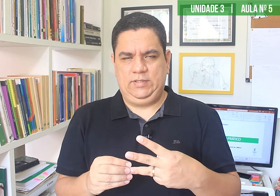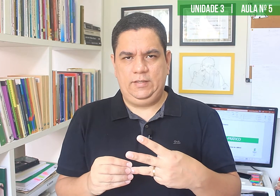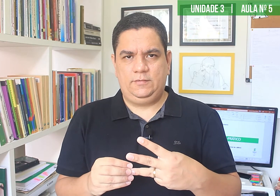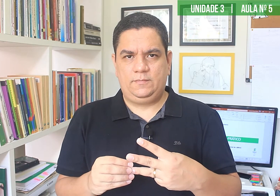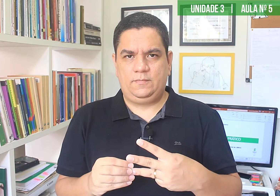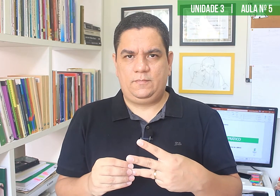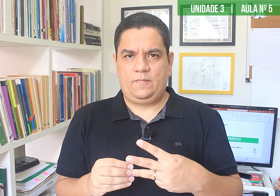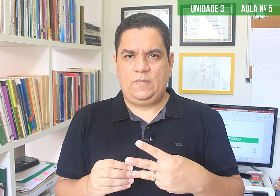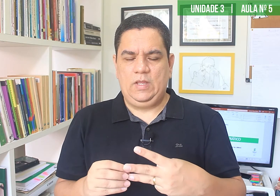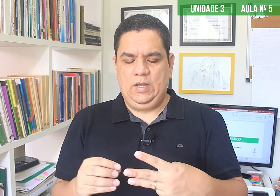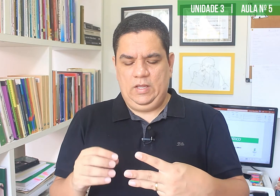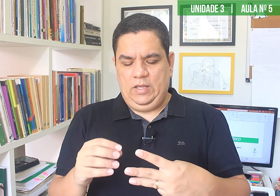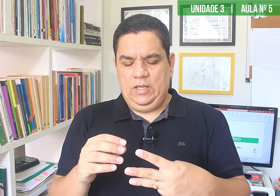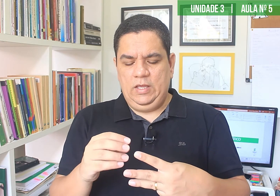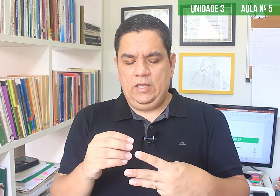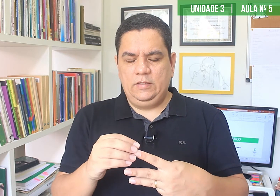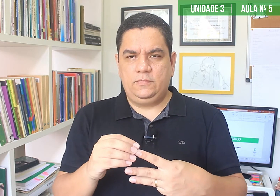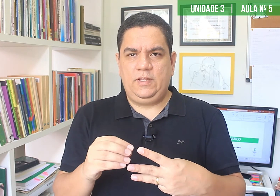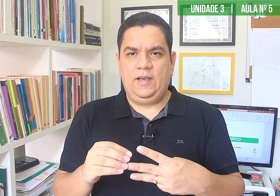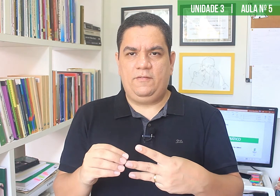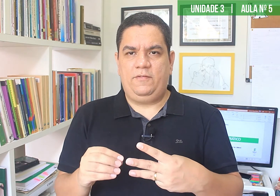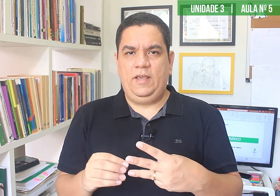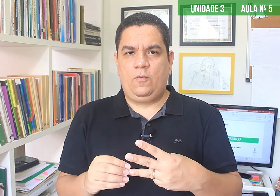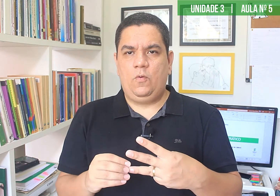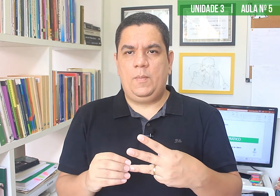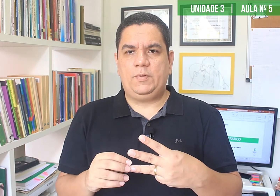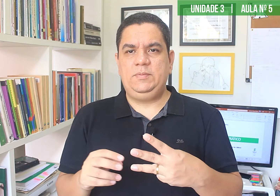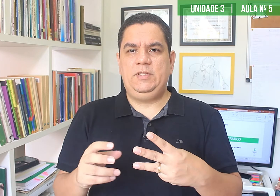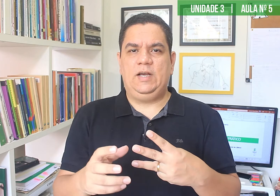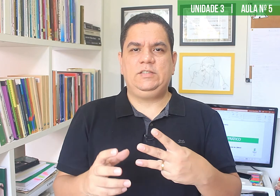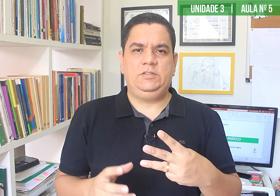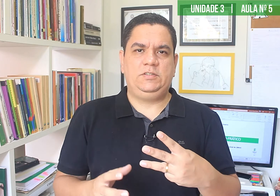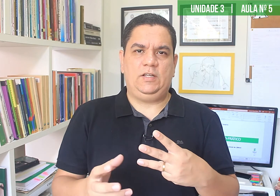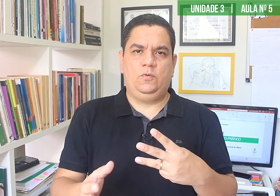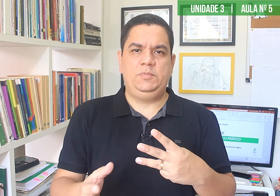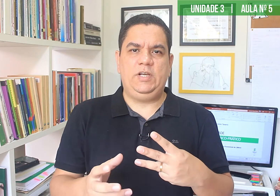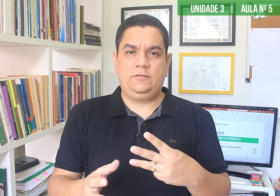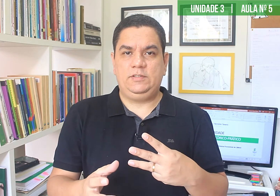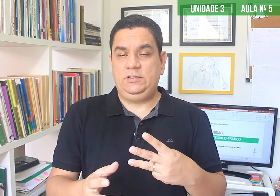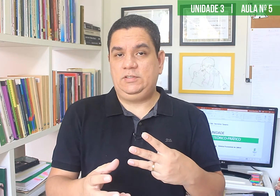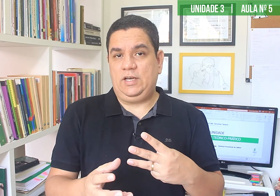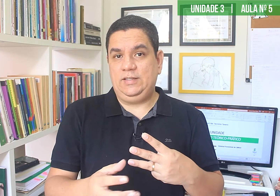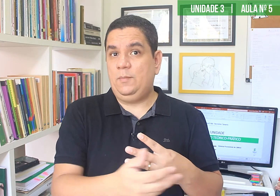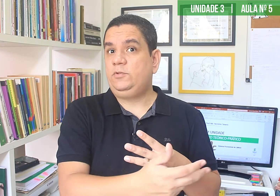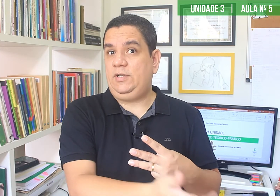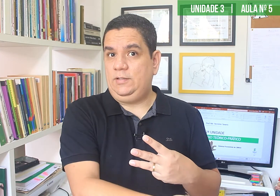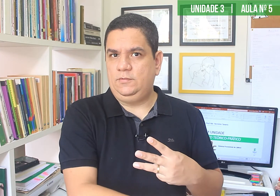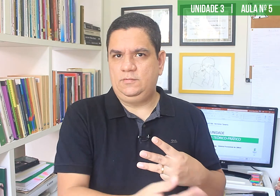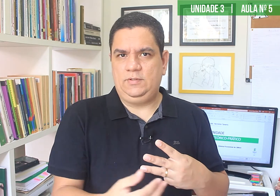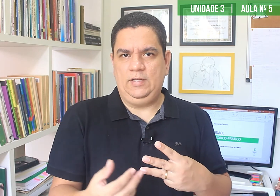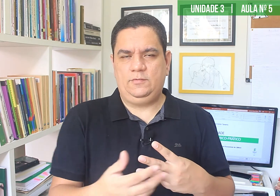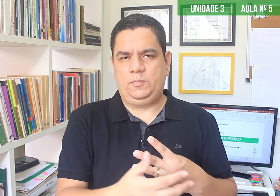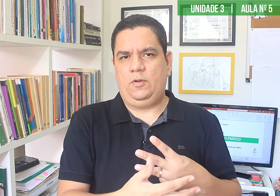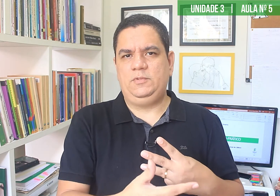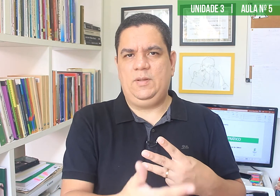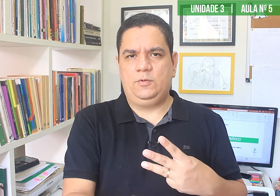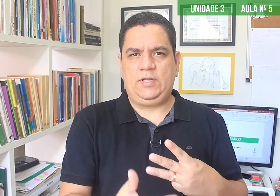certo? E isso tem a ver com a proximidade que a gente está do objeto que a gente está demonstrando, né? Os pronomes